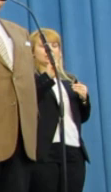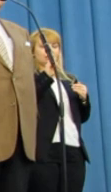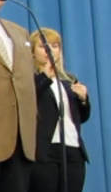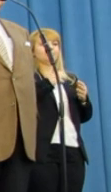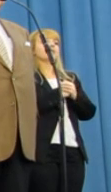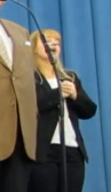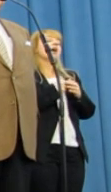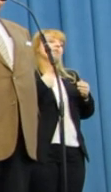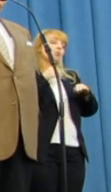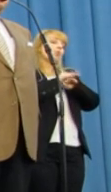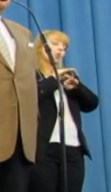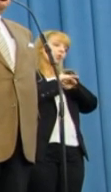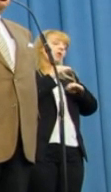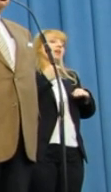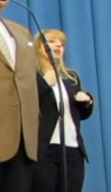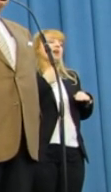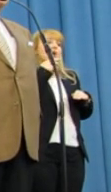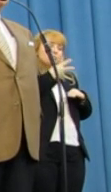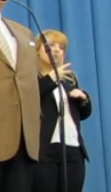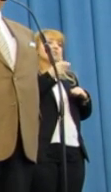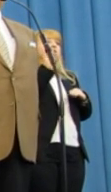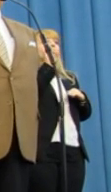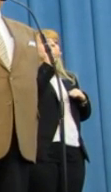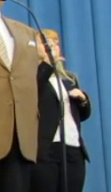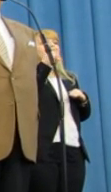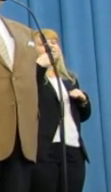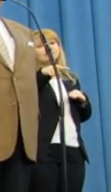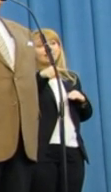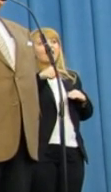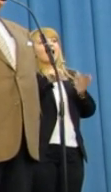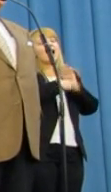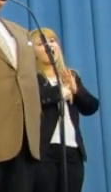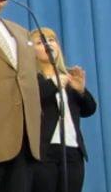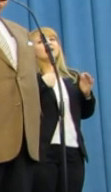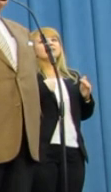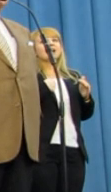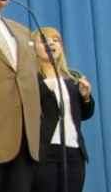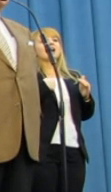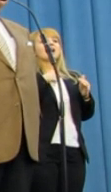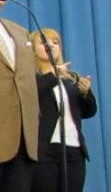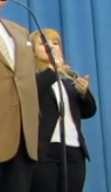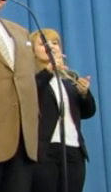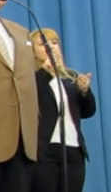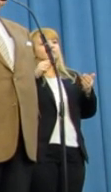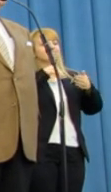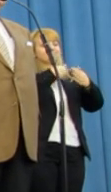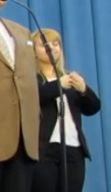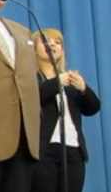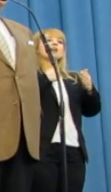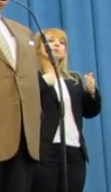koleżanki się nie wypowiadają, moich kolegów z SLD, to tym bardziej utwierdza się w przekonaniu, że to, co robię, robię